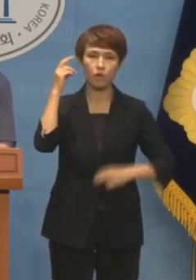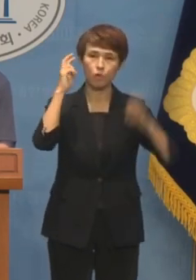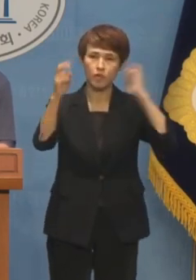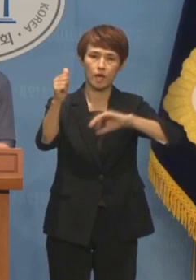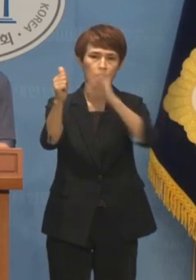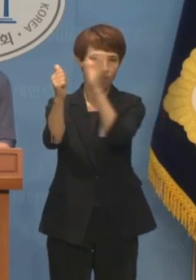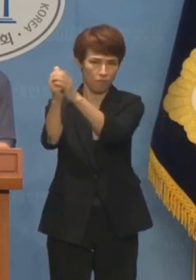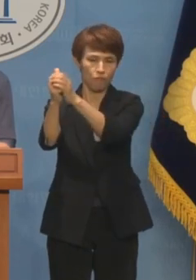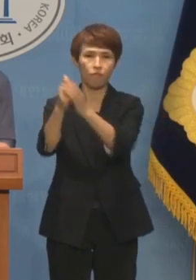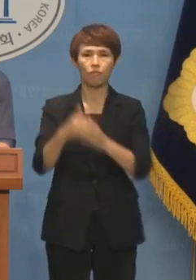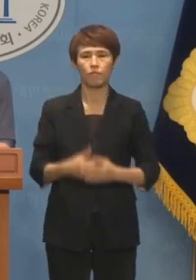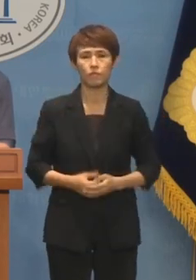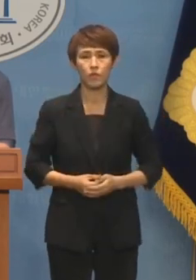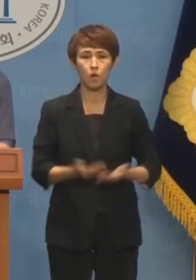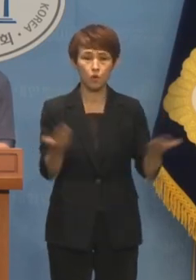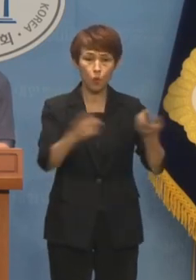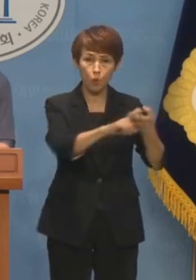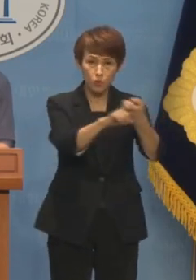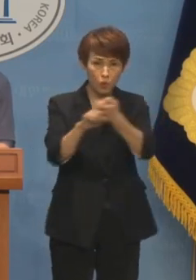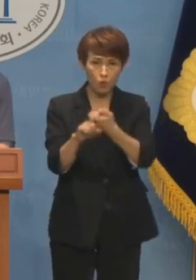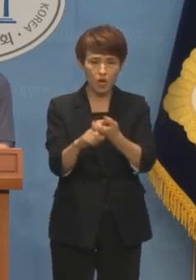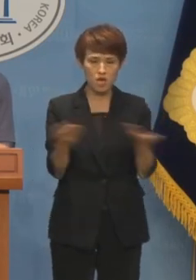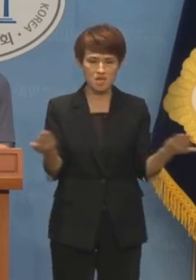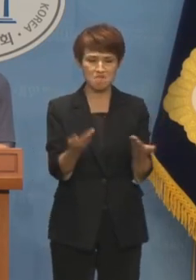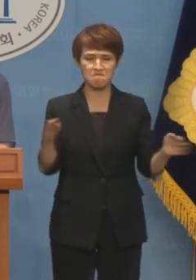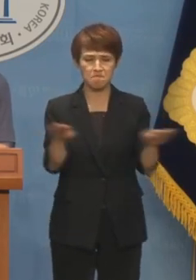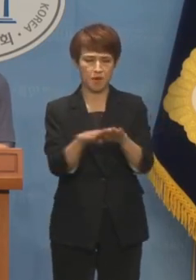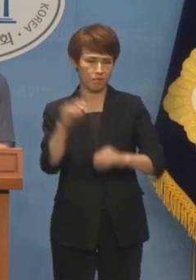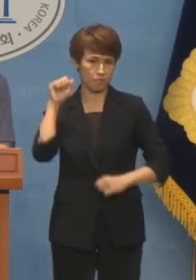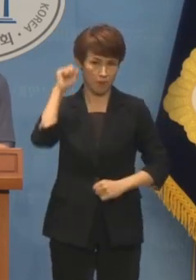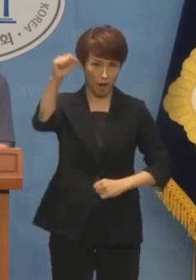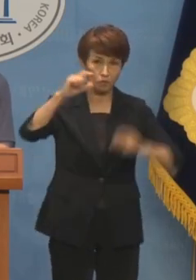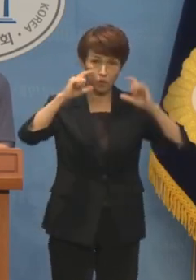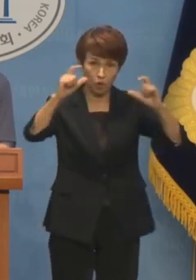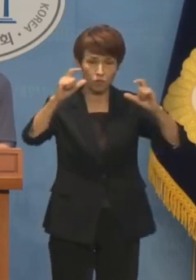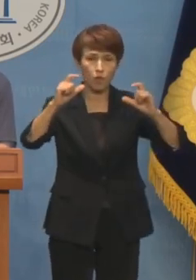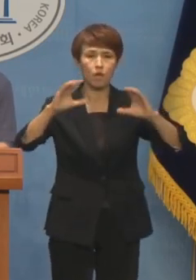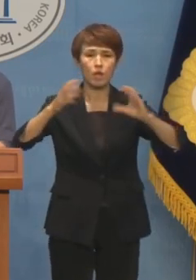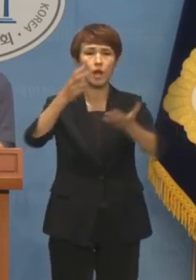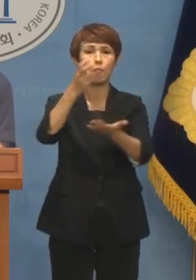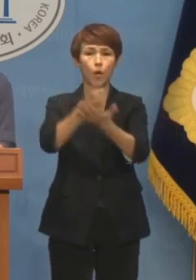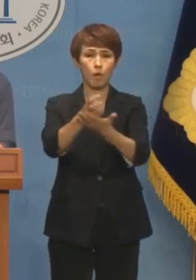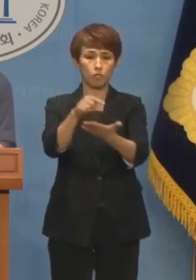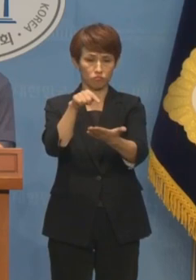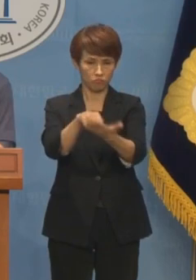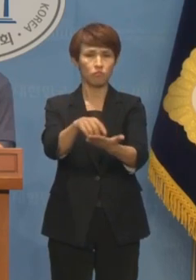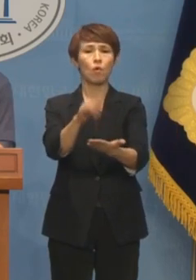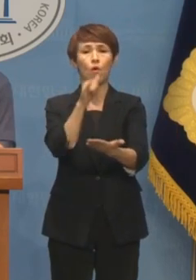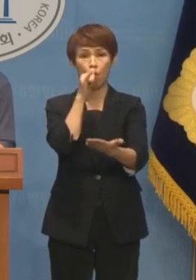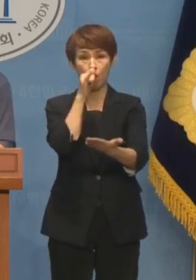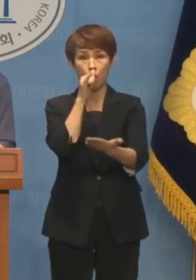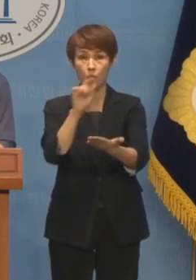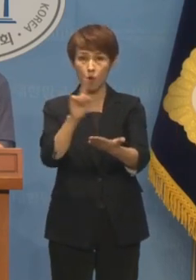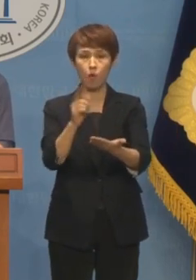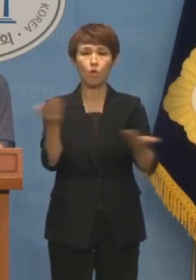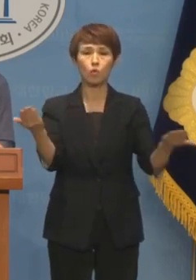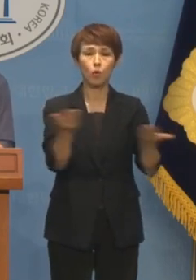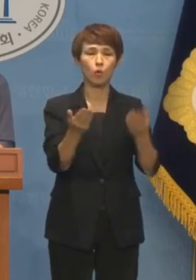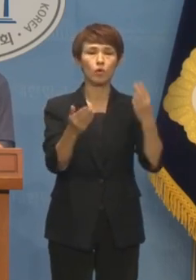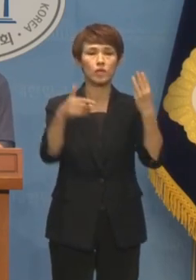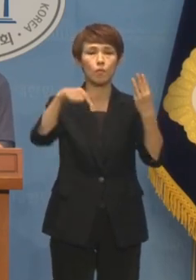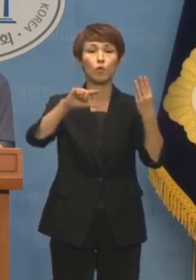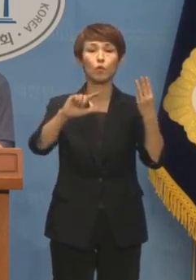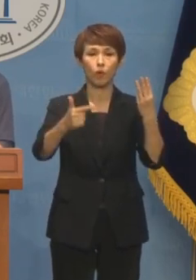있습니다. 노조의 즉각 파업 선언은 우리 헌법에서도 분명히 명시하고 있는 노동